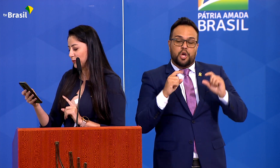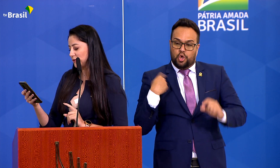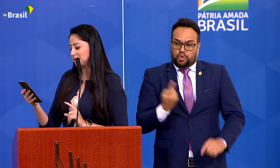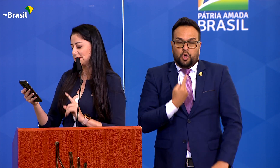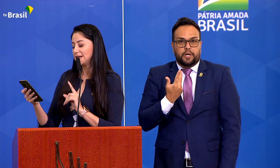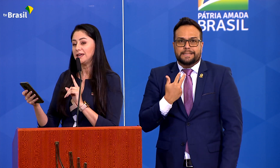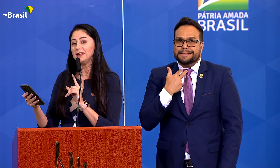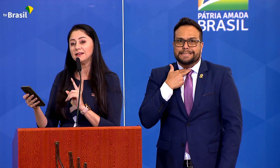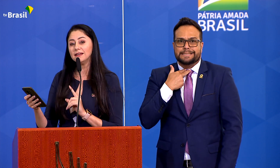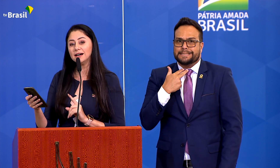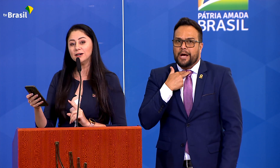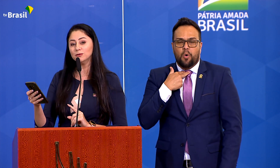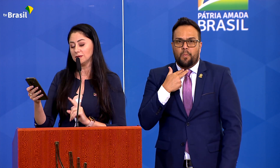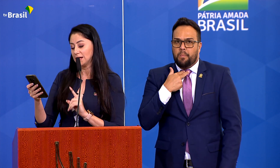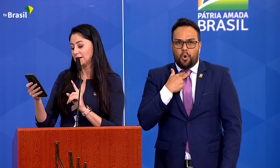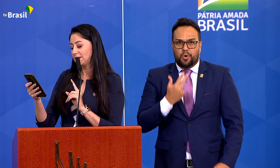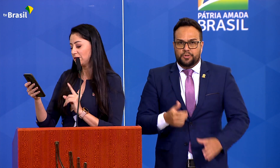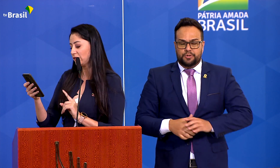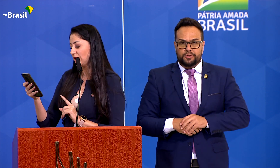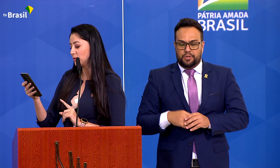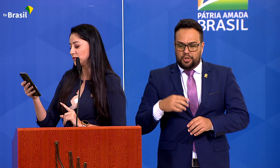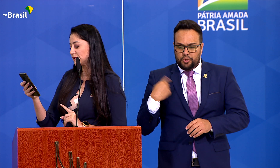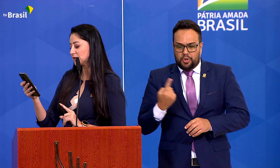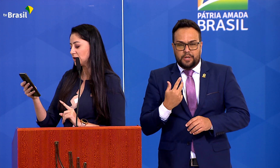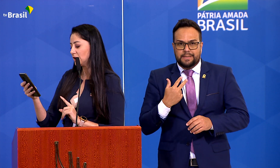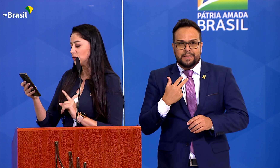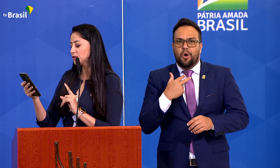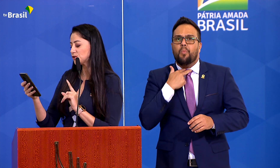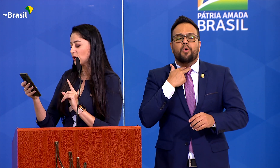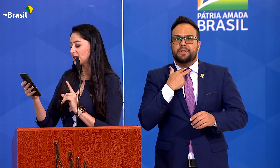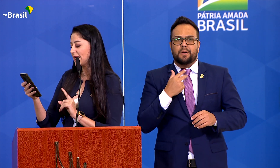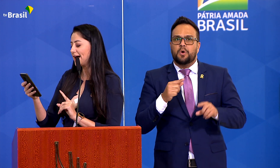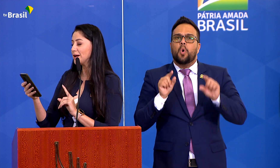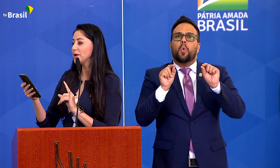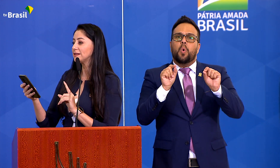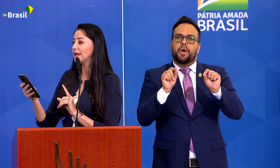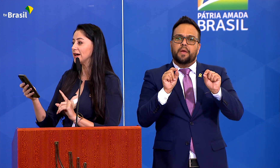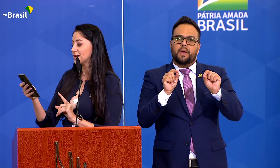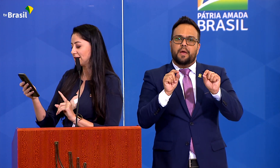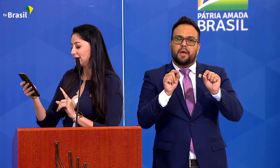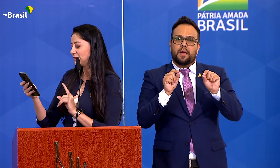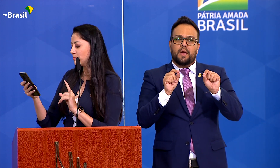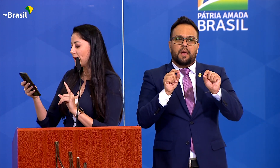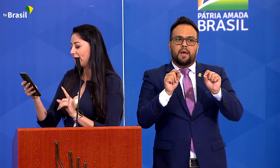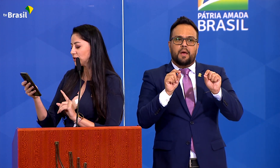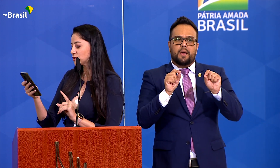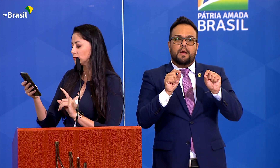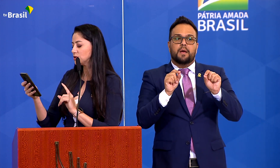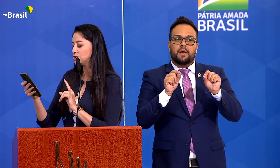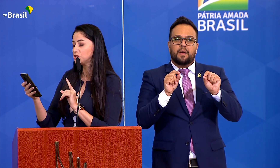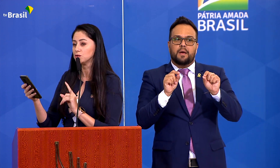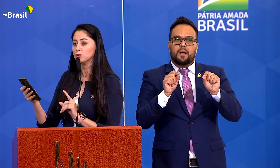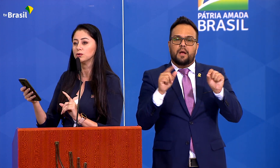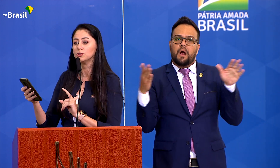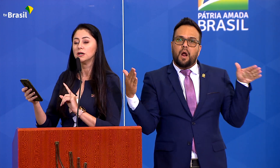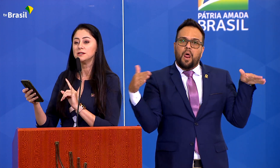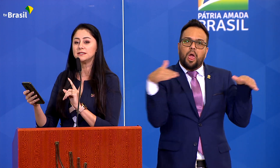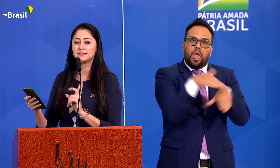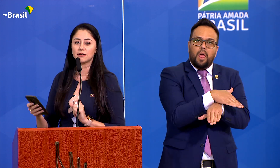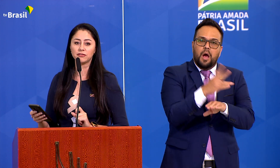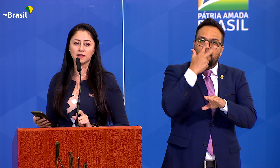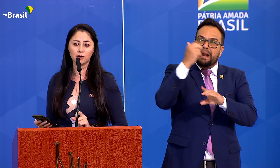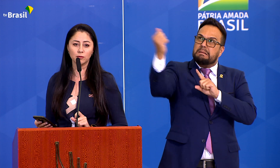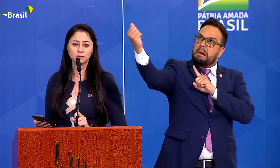podemos e não devemos nos tornar a meter debaixo de